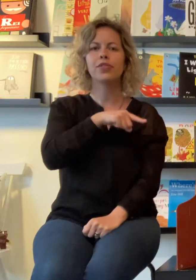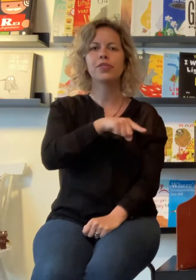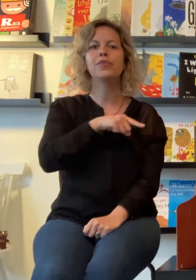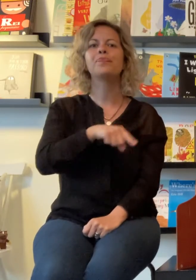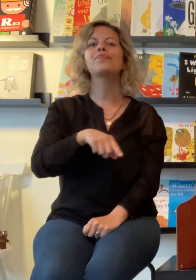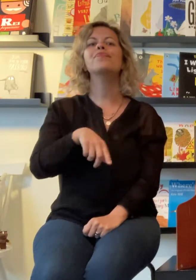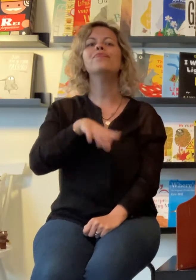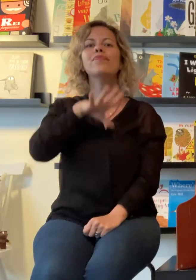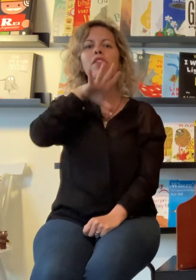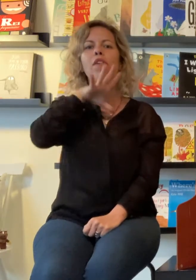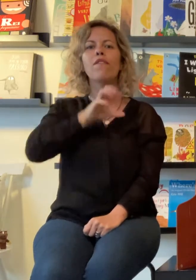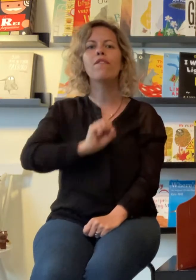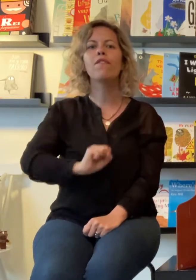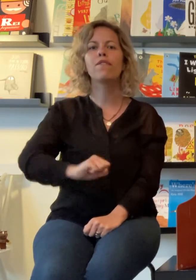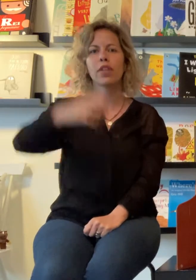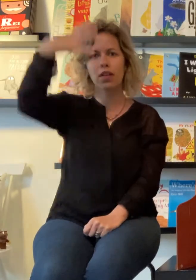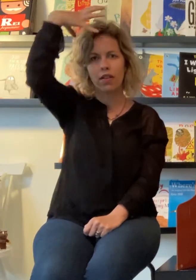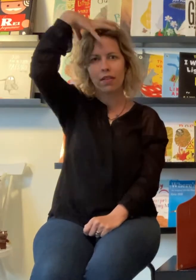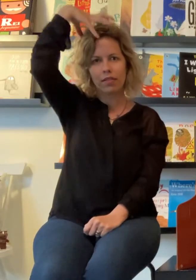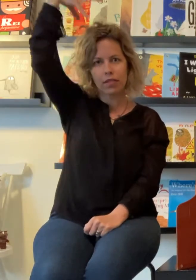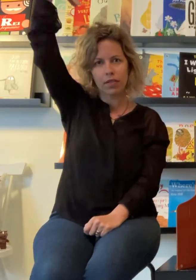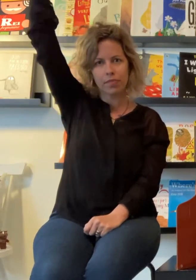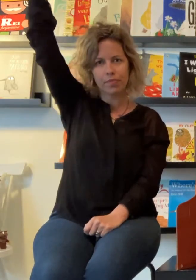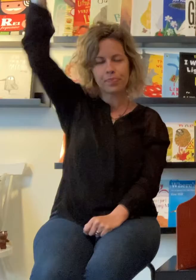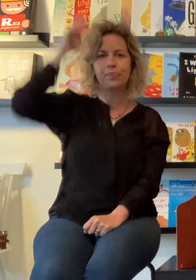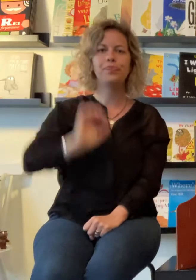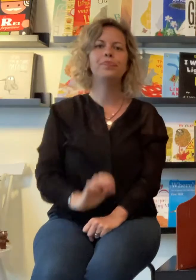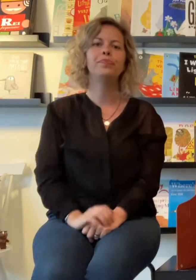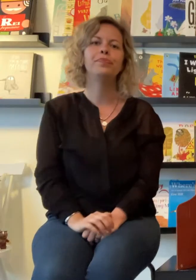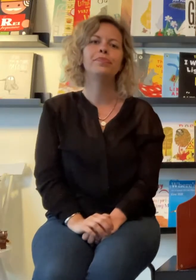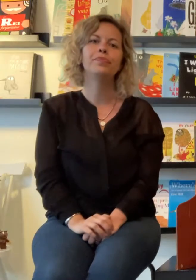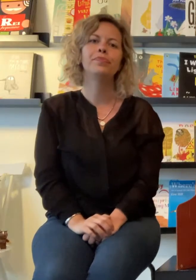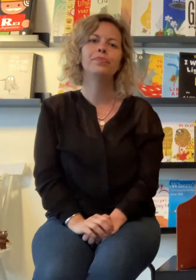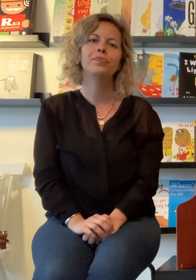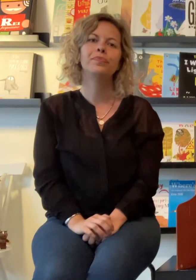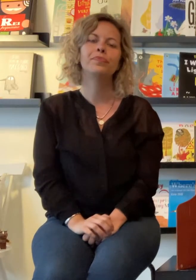Este é o príncipe.